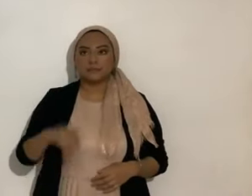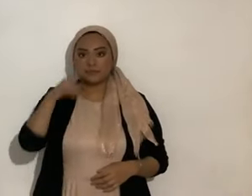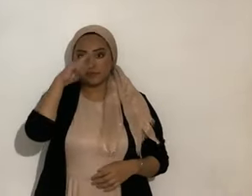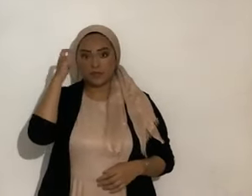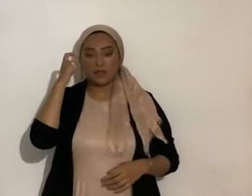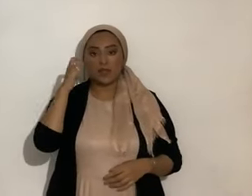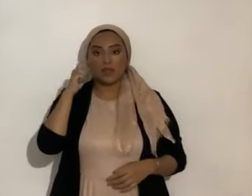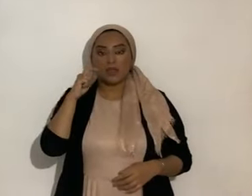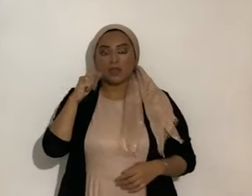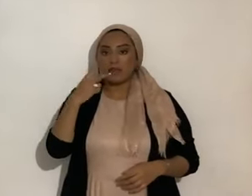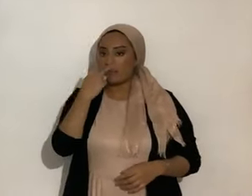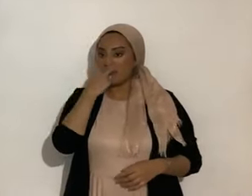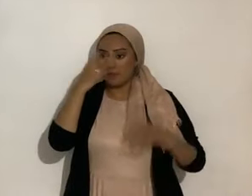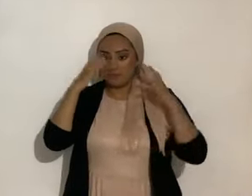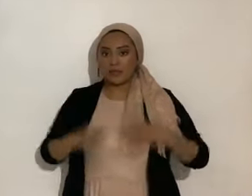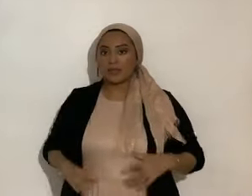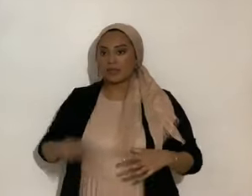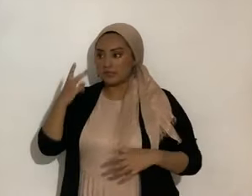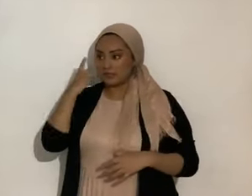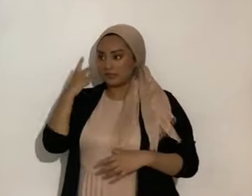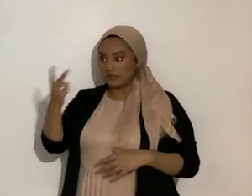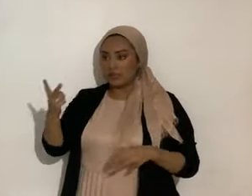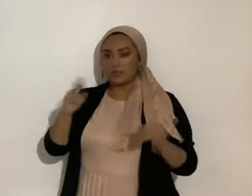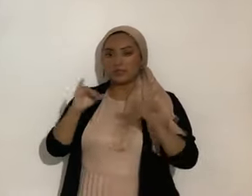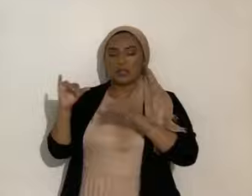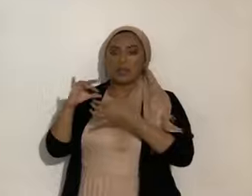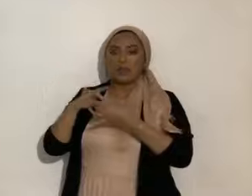ojos del cuerpo ven conforme ve al espíritu.